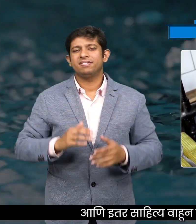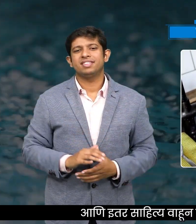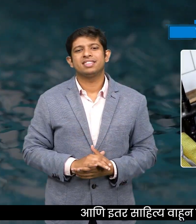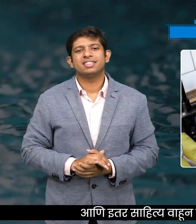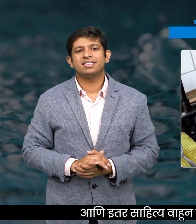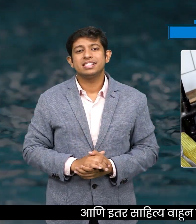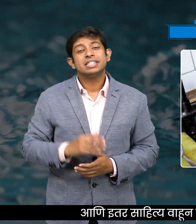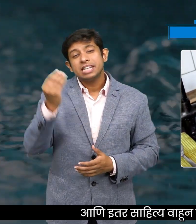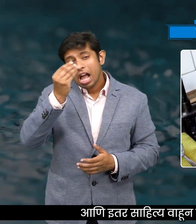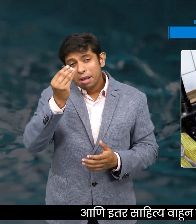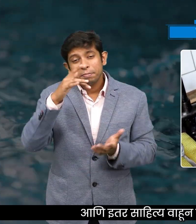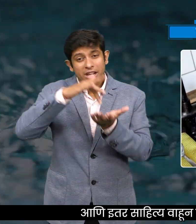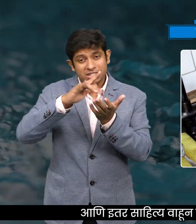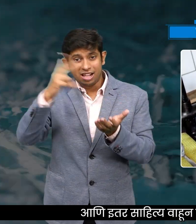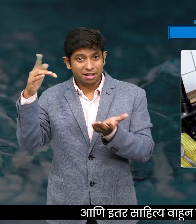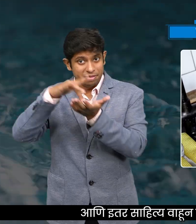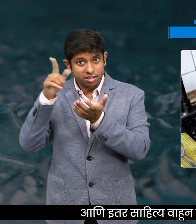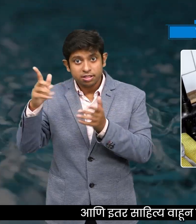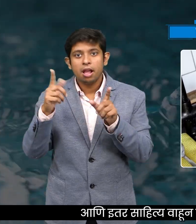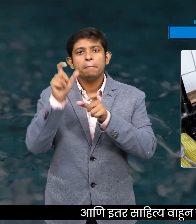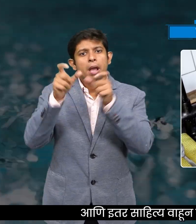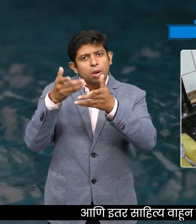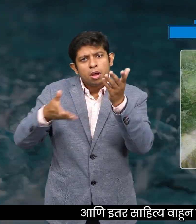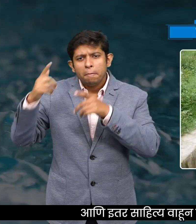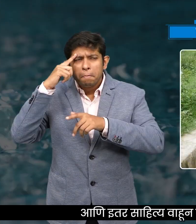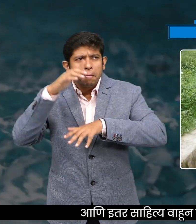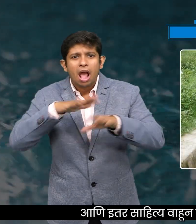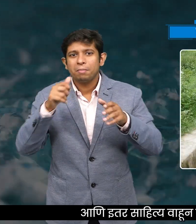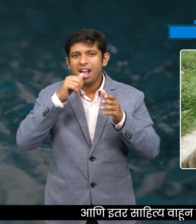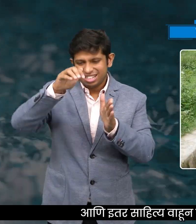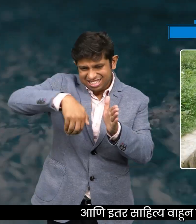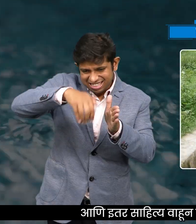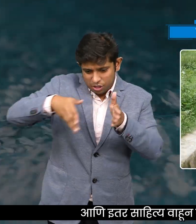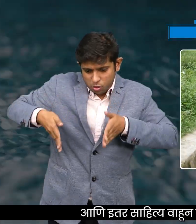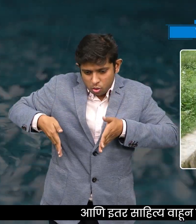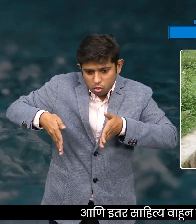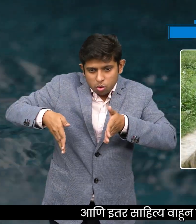साहित्य वाहून नेण्यासाठी काही व्यवस्था करतो.